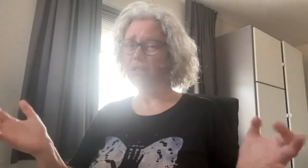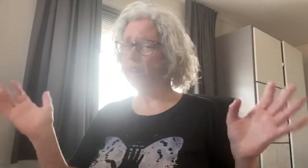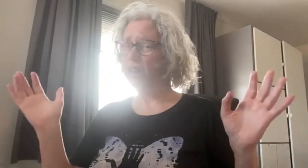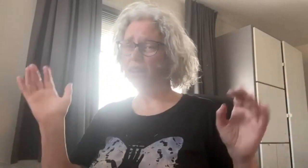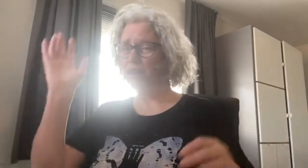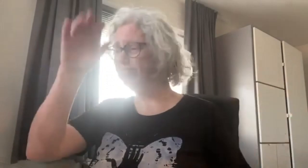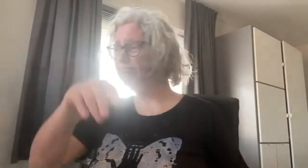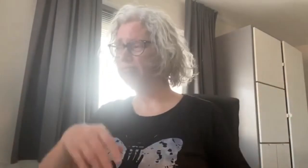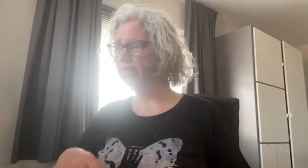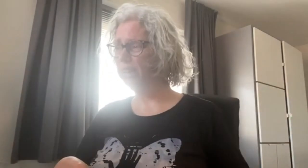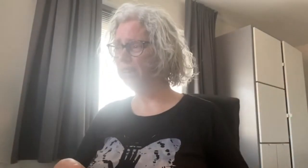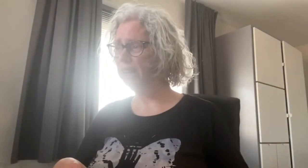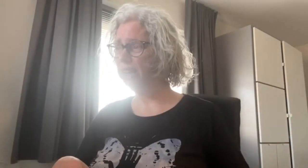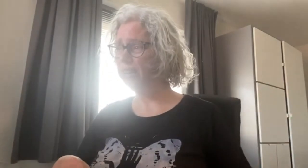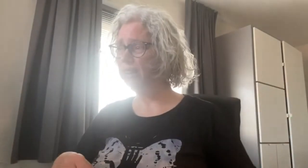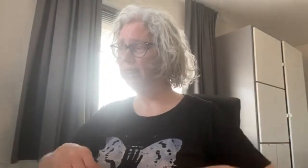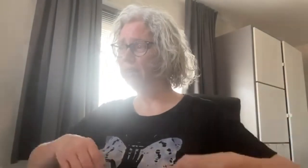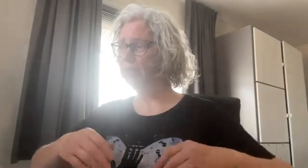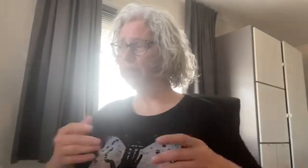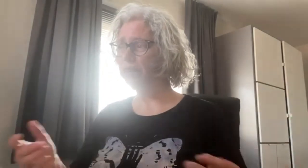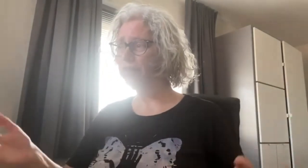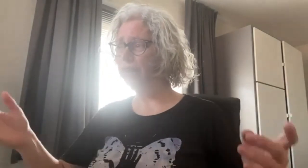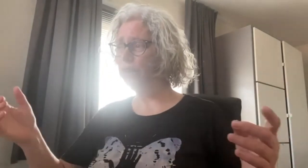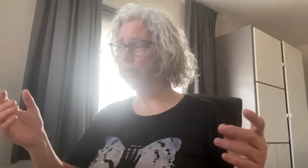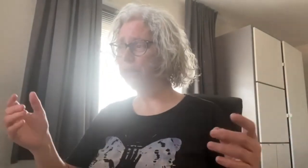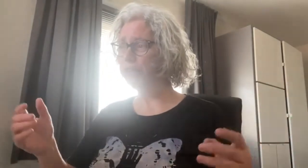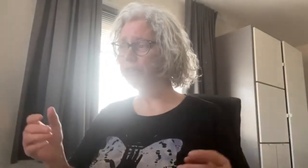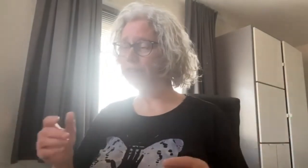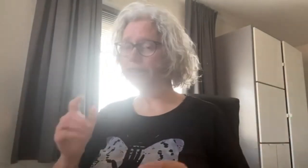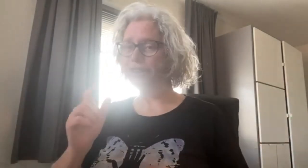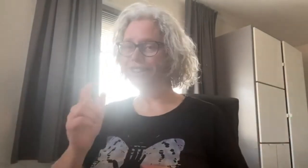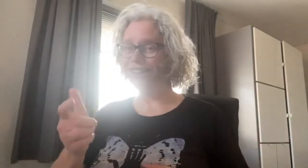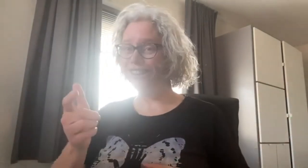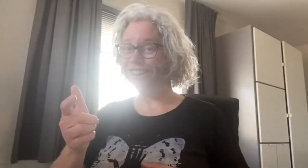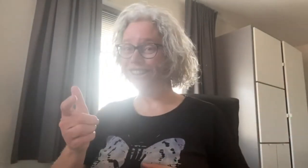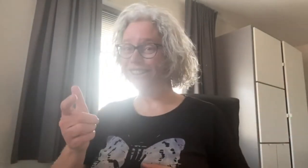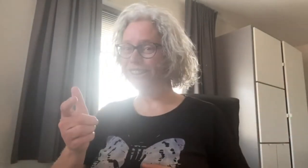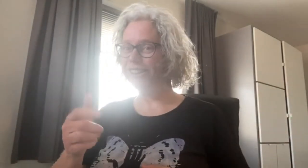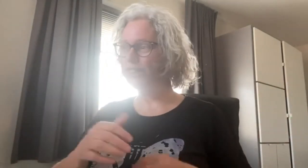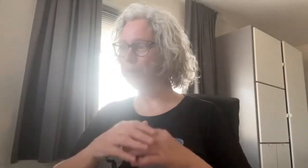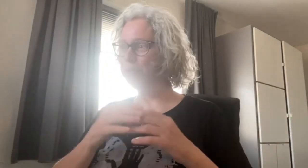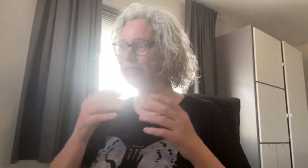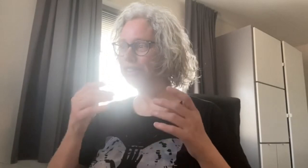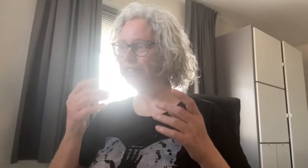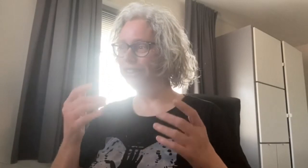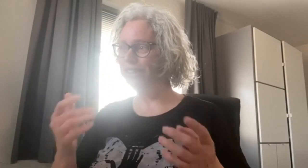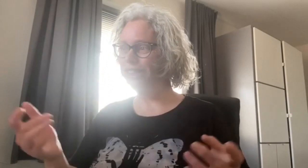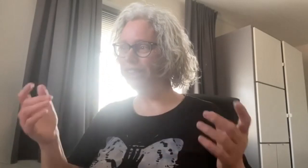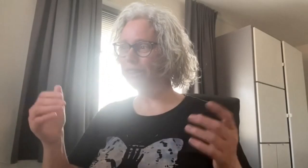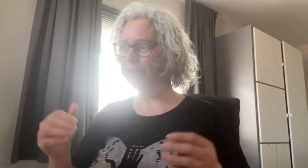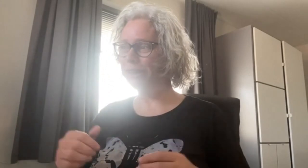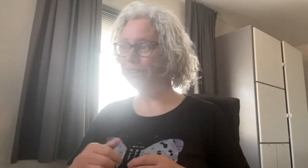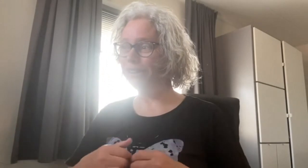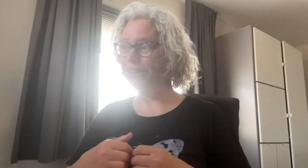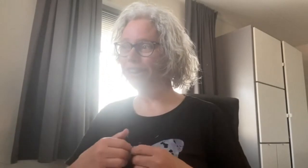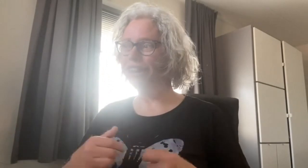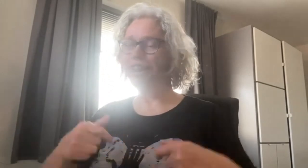Ach. Nou ja, maar dan weet ik opeens weer, ja, ze pesten niet allemaal. En